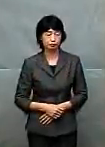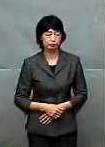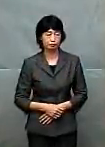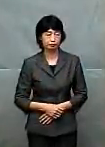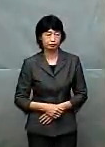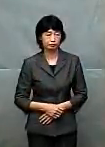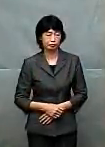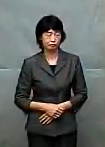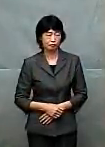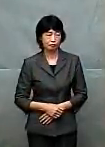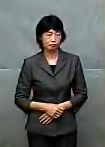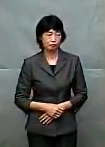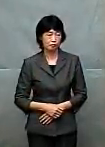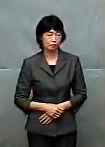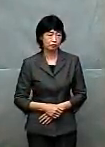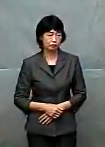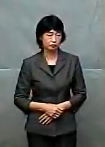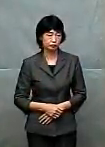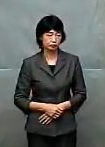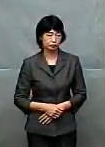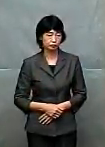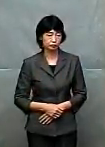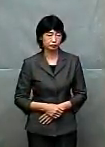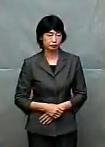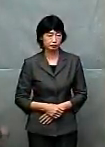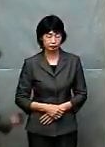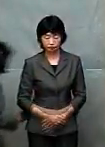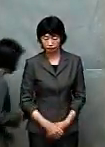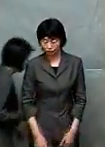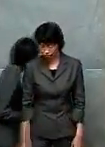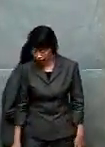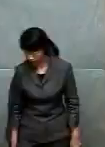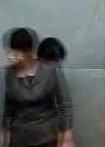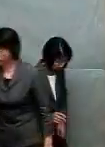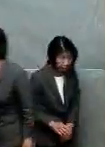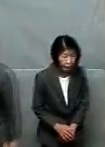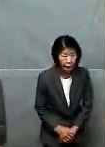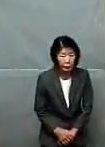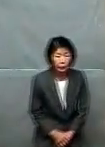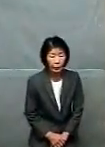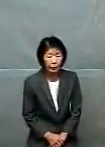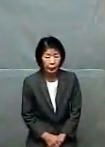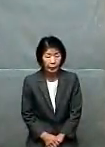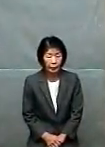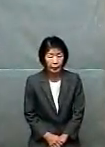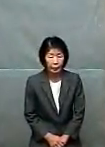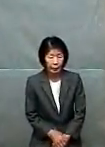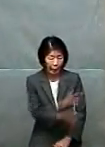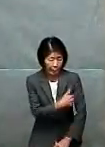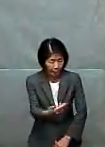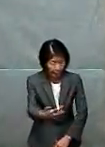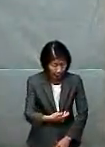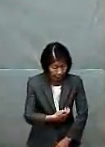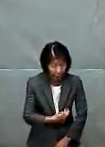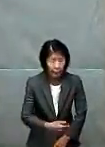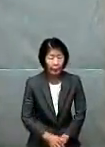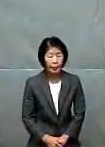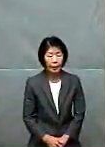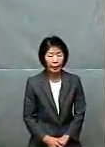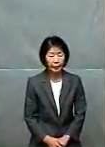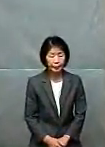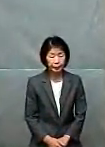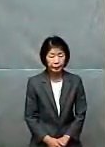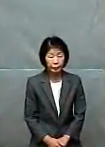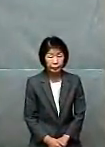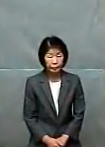者さんからの質問をお聞きいたします。時事通信社さん。 幹事社の時事通信の梅崎と申します。よろしくお願いします。